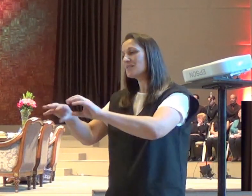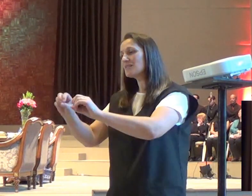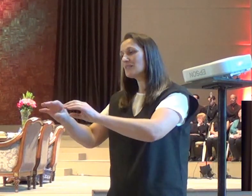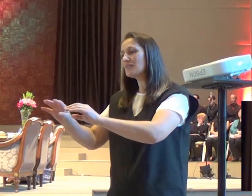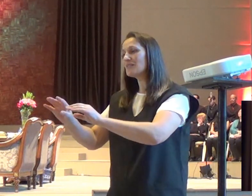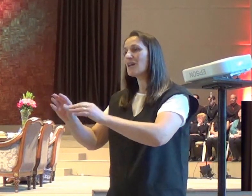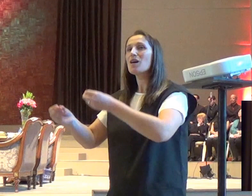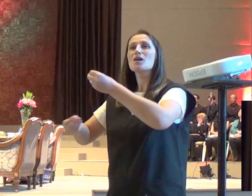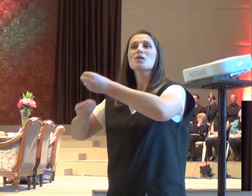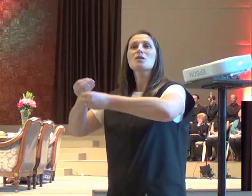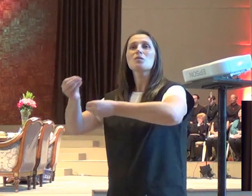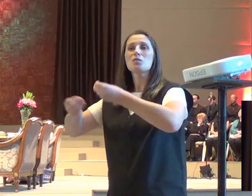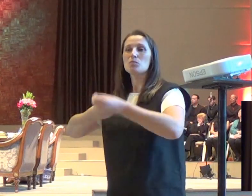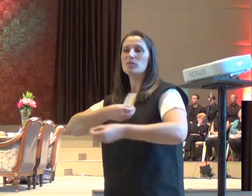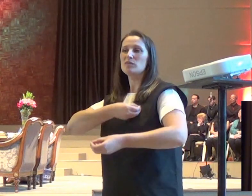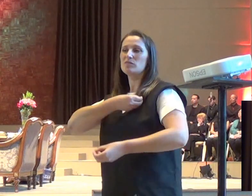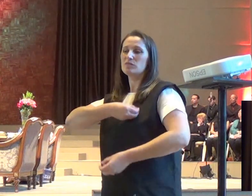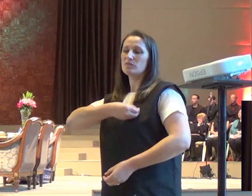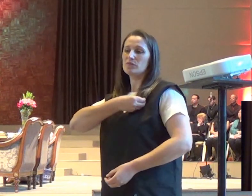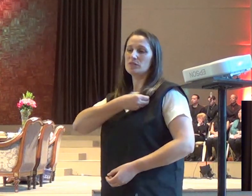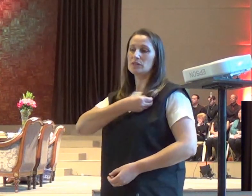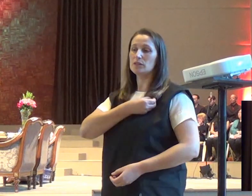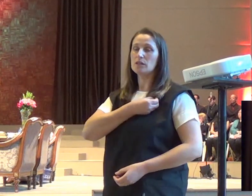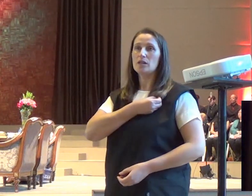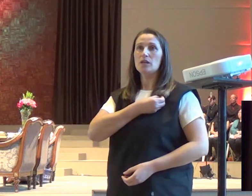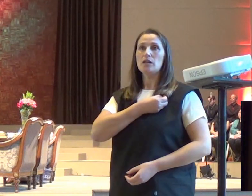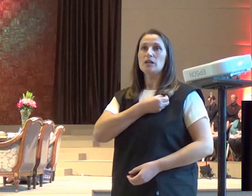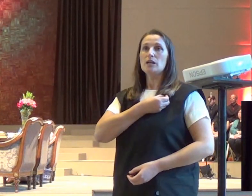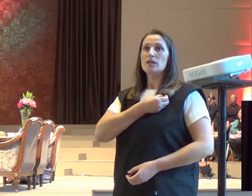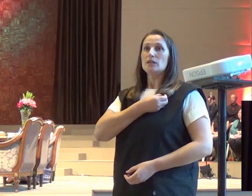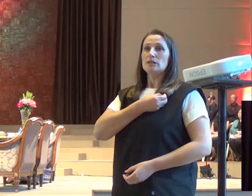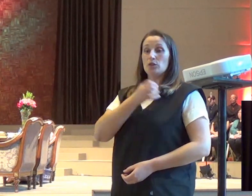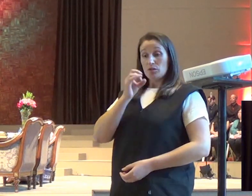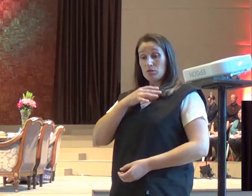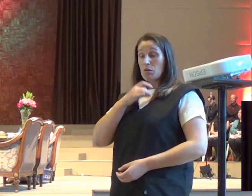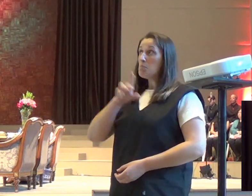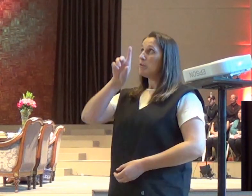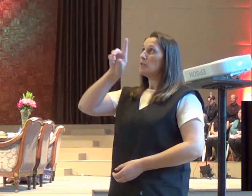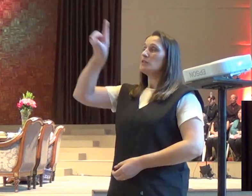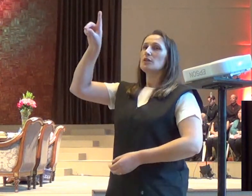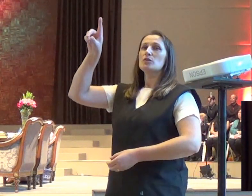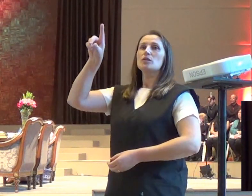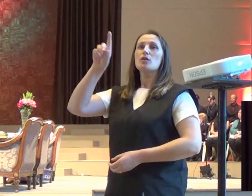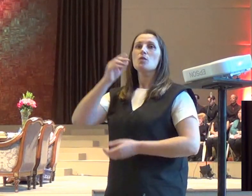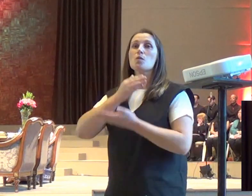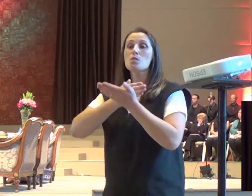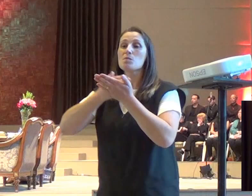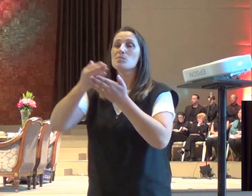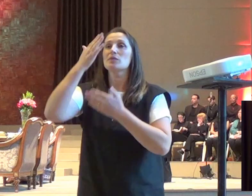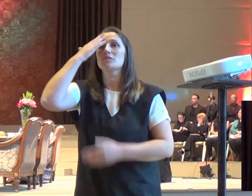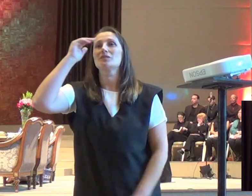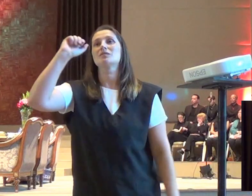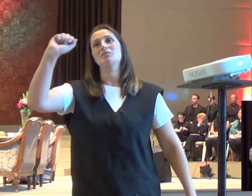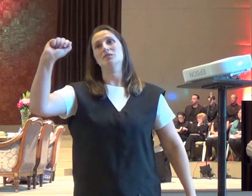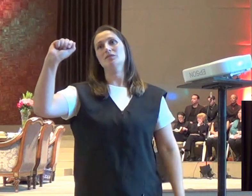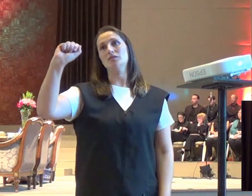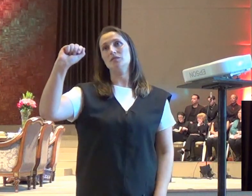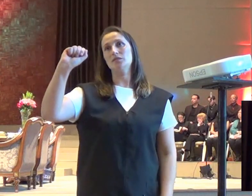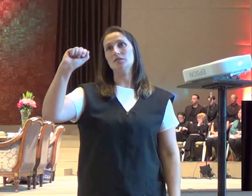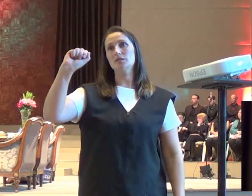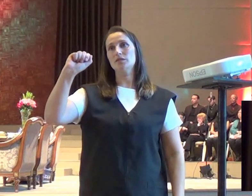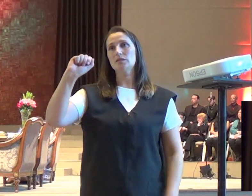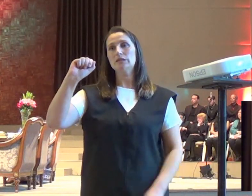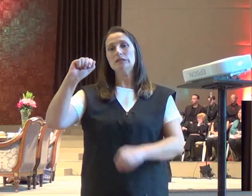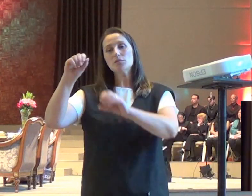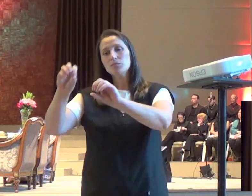onde o temor do Senhor é o princípio da sabedoria, mas não é só isso. A gente tem que aplicar esse temor do Senhor